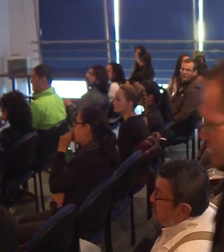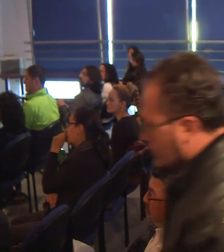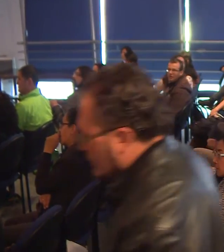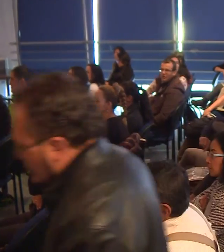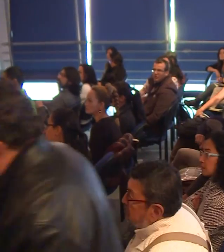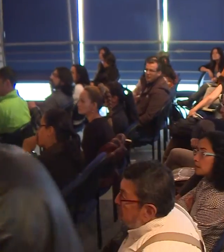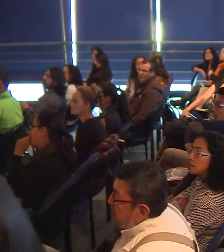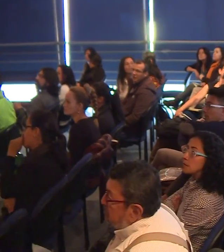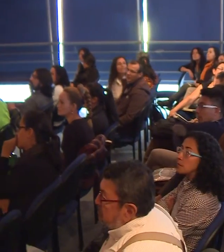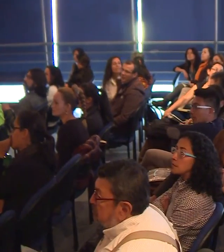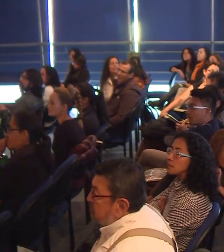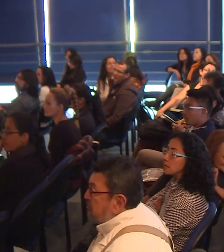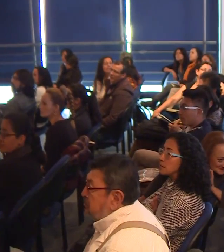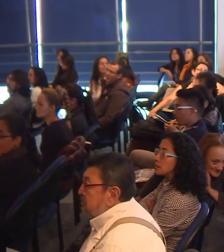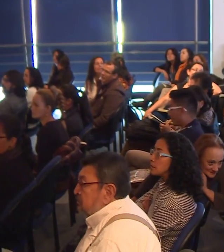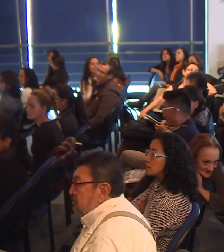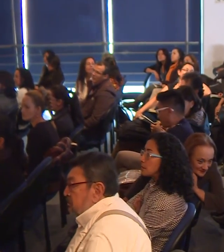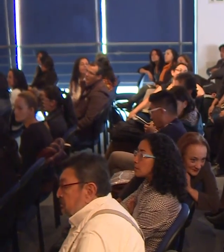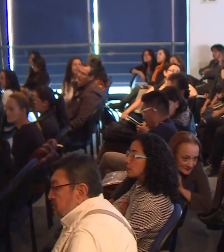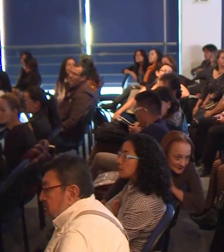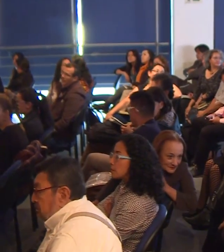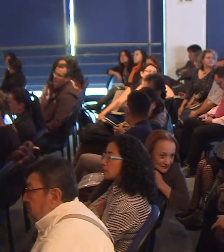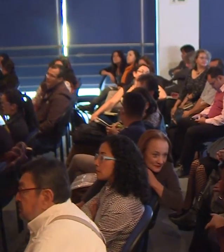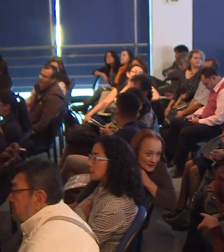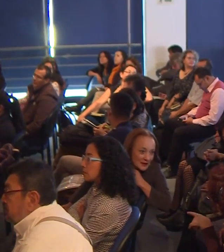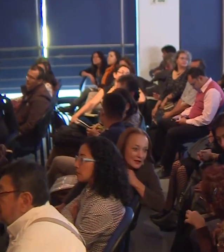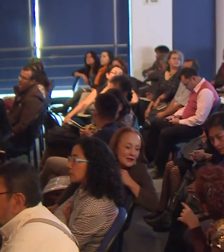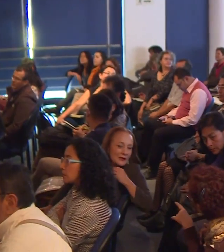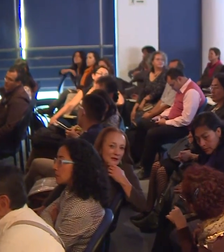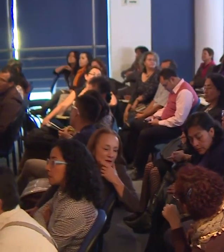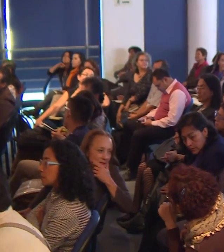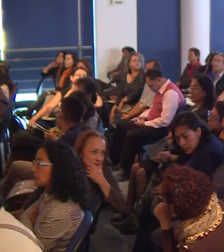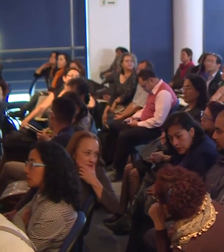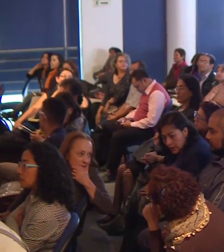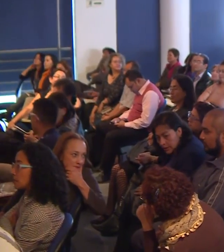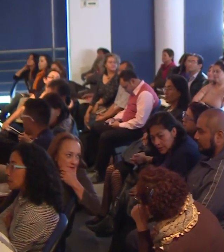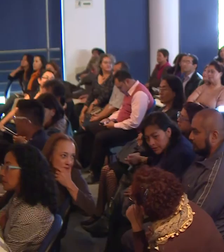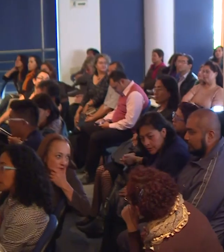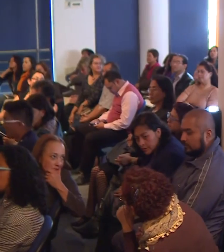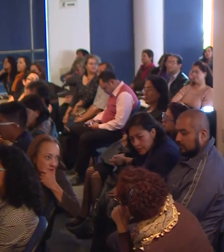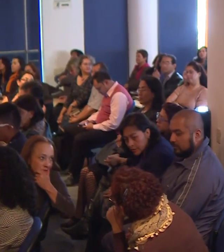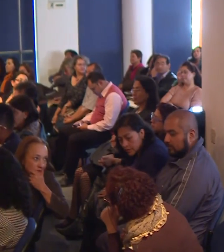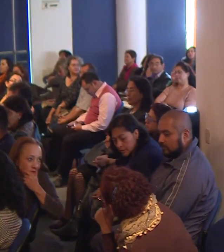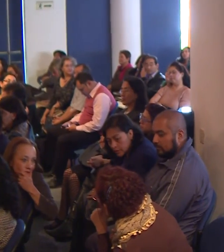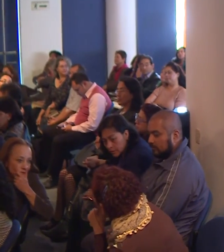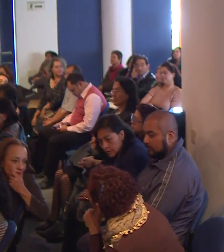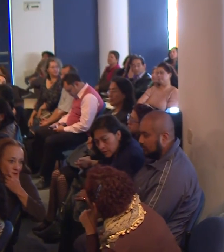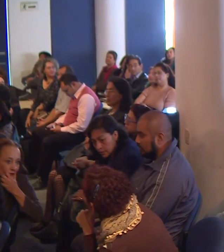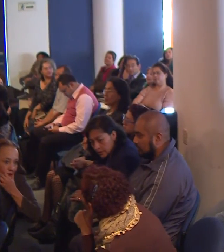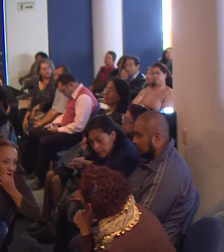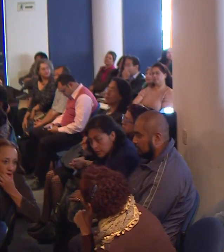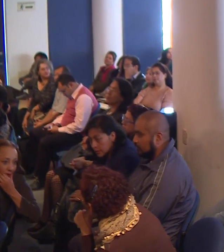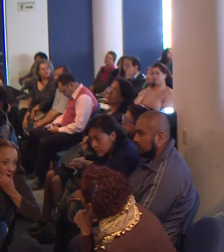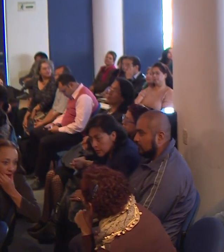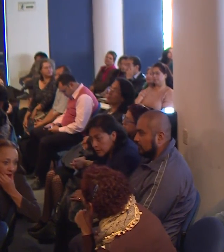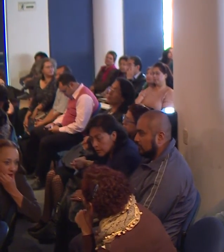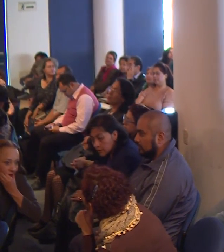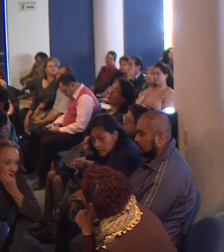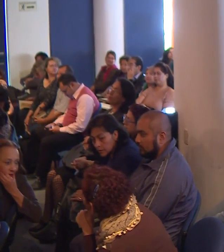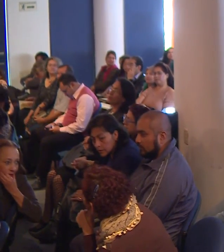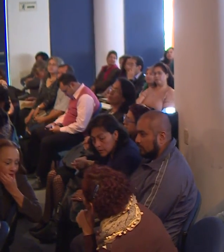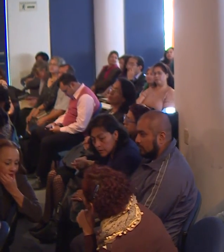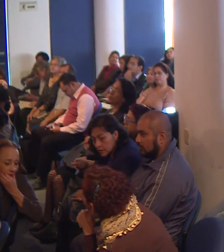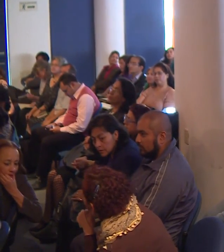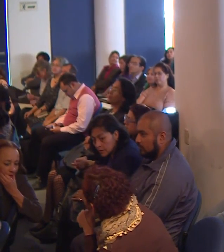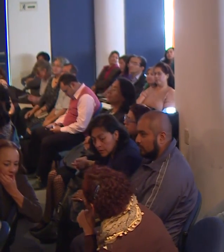Después de escuchar la intervención del profesor Adolfo Tortúa, informándonos sobre